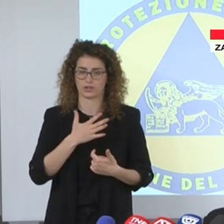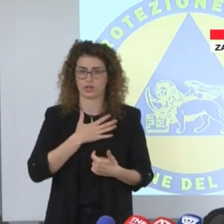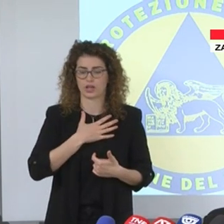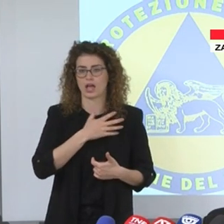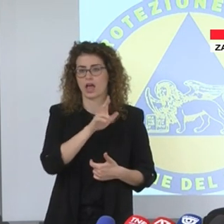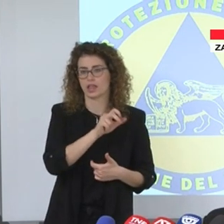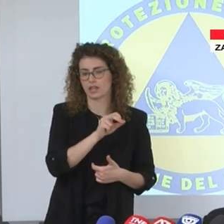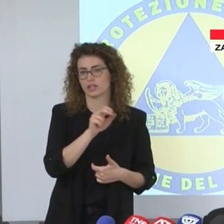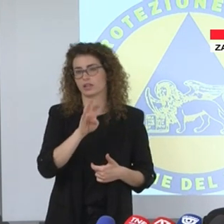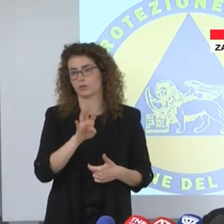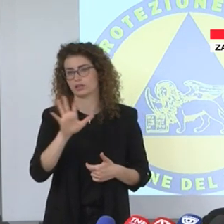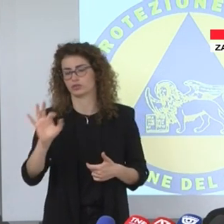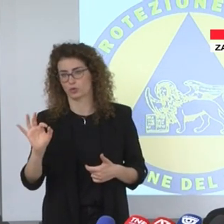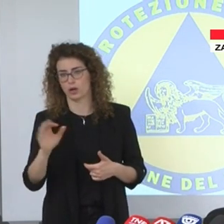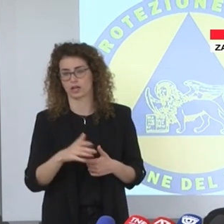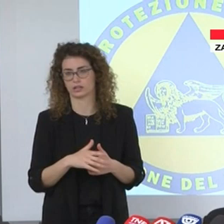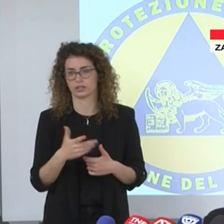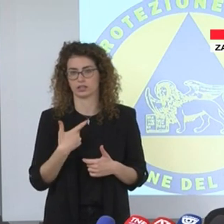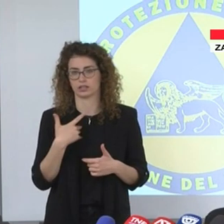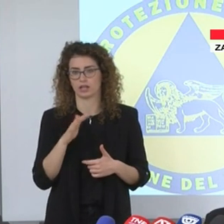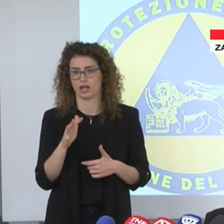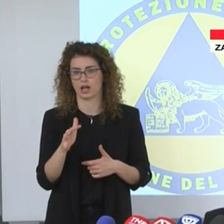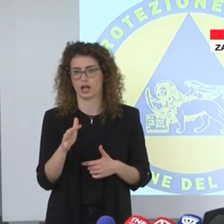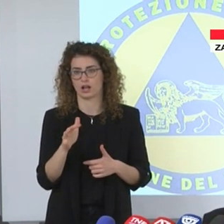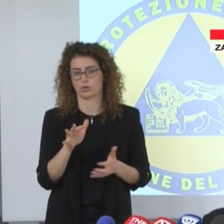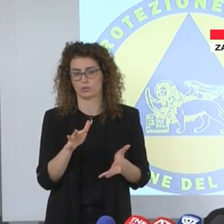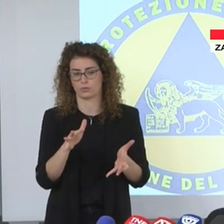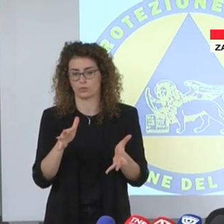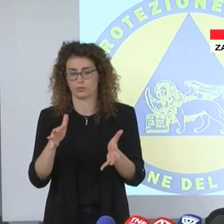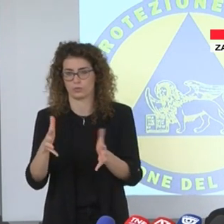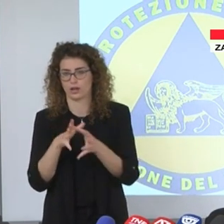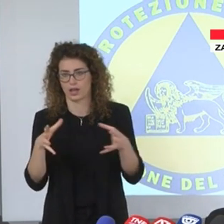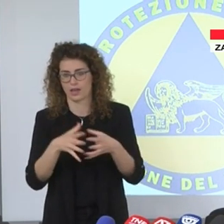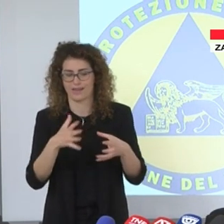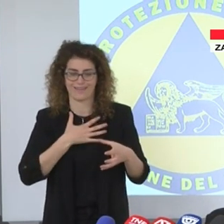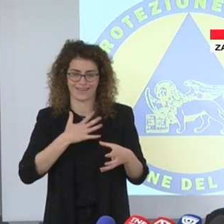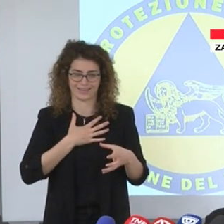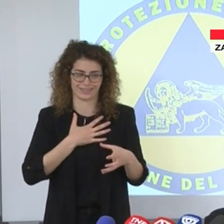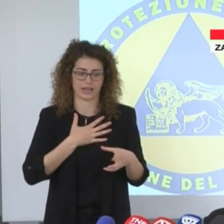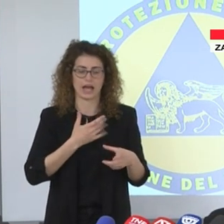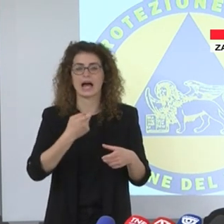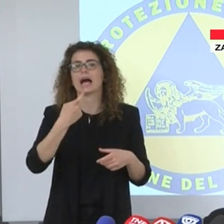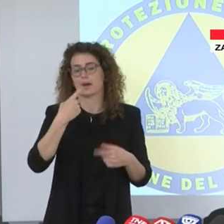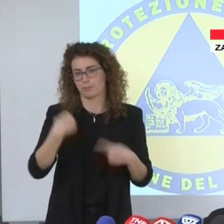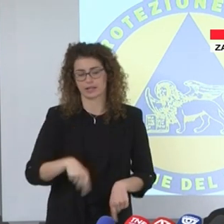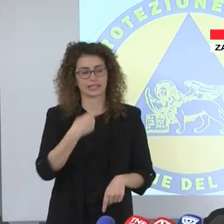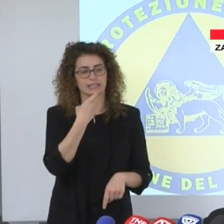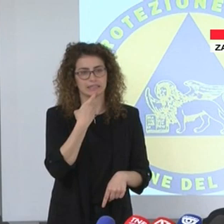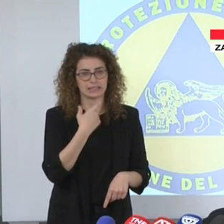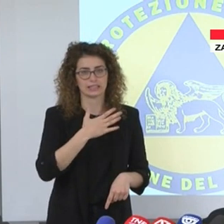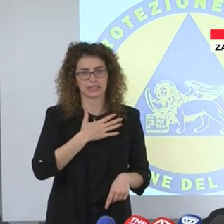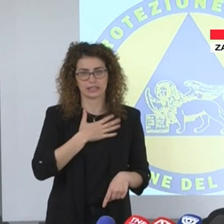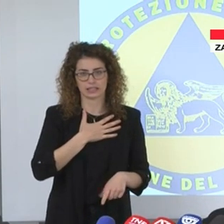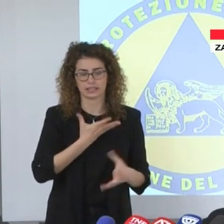anni, 40, 50, sì, alcune magari saranno entrate nel frattempo nella corte d'età, quelle che sono già nella corte d'età chiaramente sono già, certo, sono i più